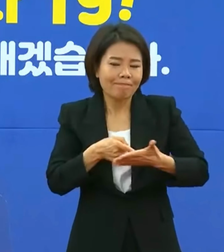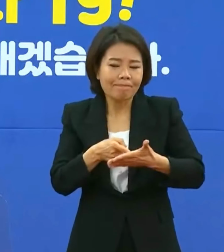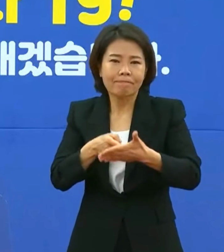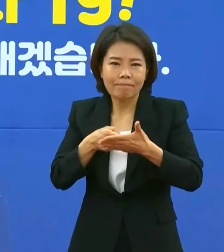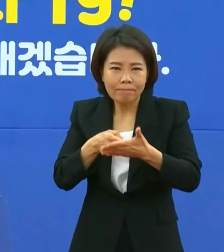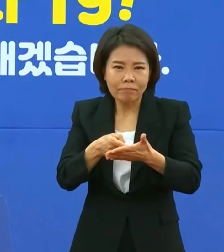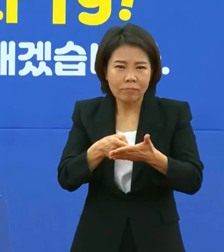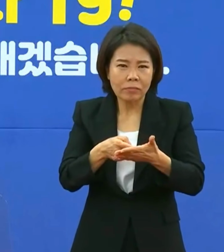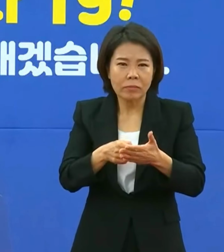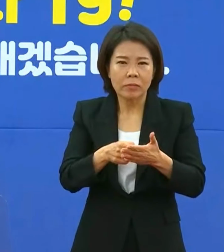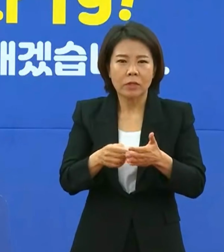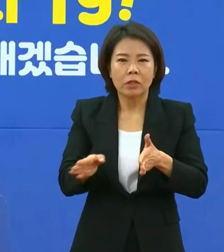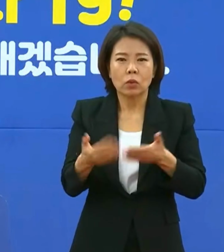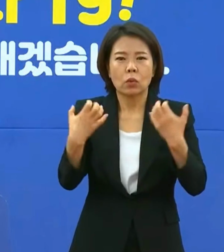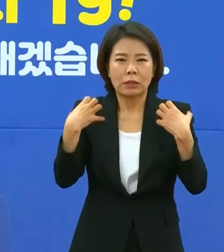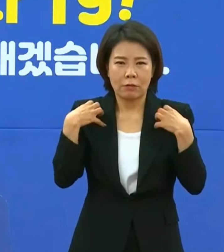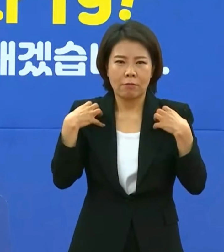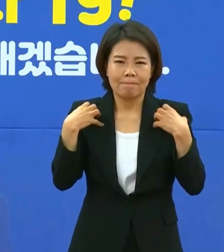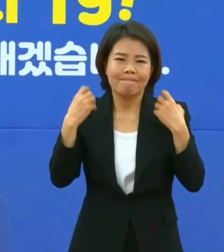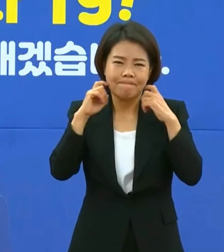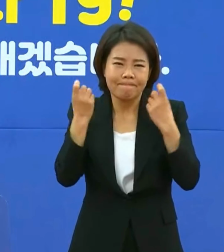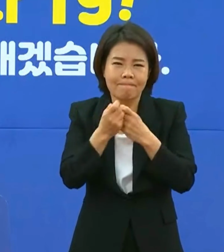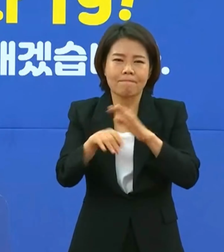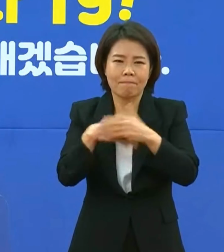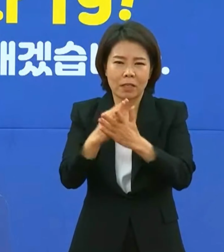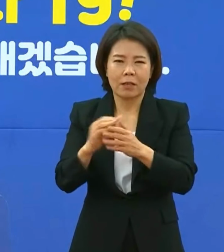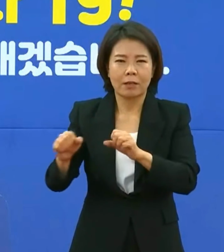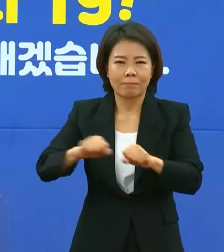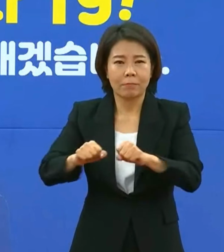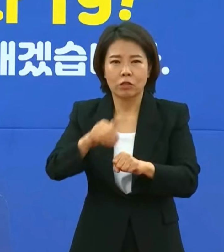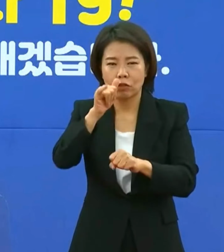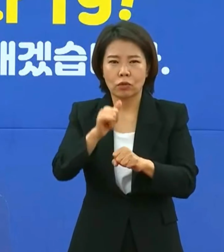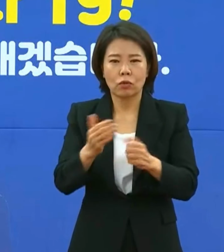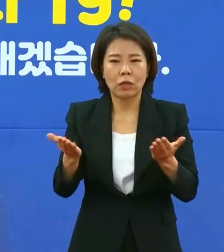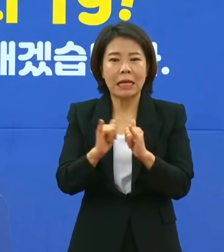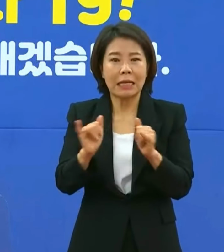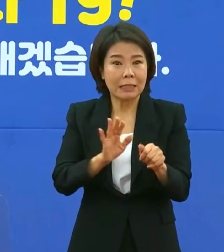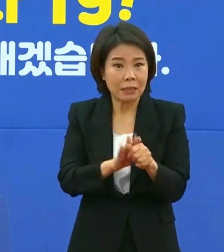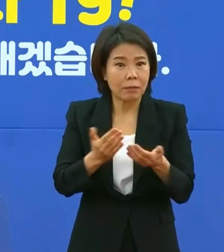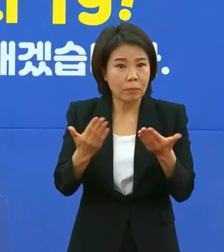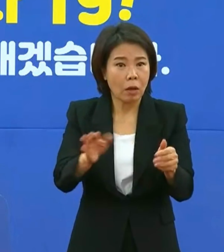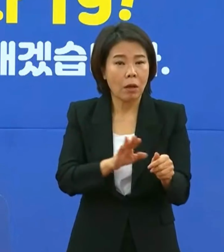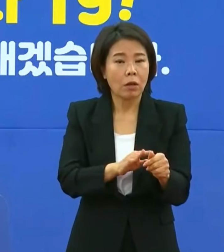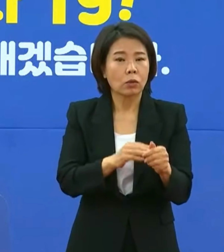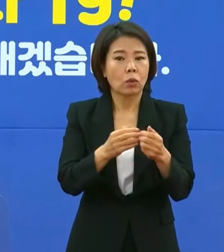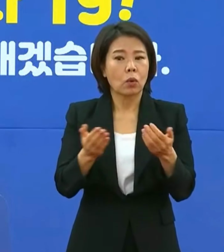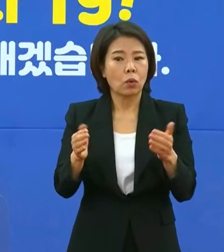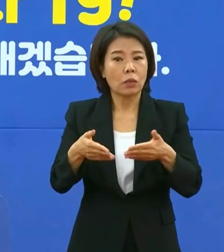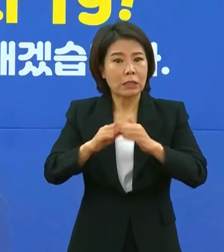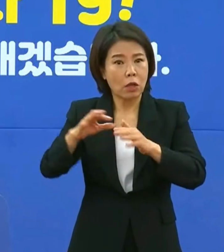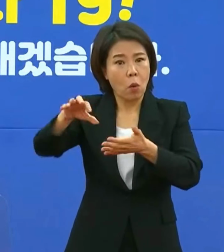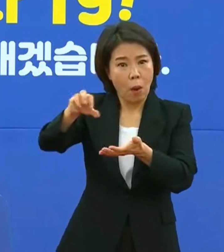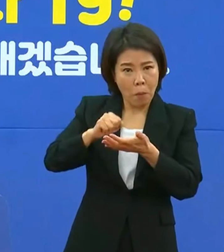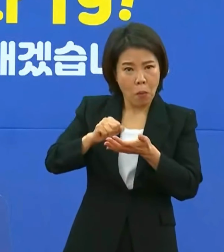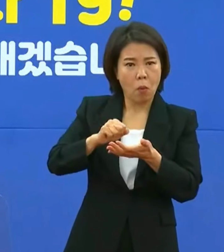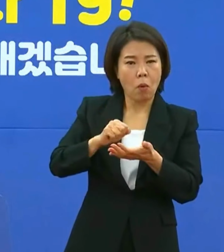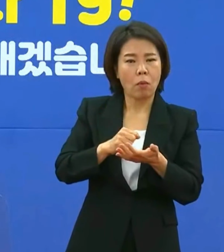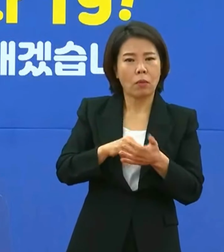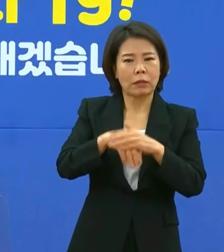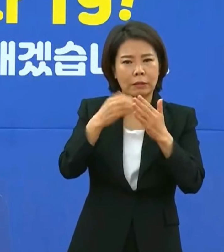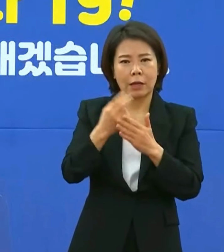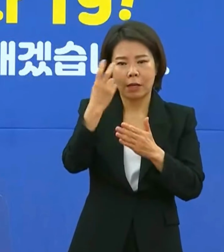어도 자리를 통해 자체 회사를 통해서 대응할 수 있도록 인력 충원이 라든가 시설 확보 라든가 이런것들